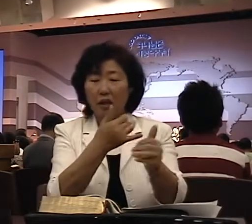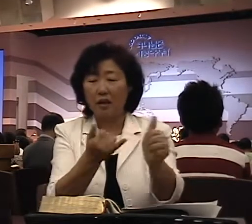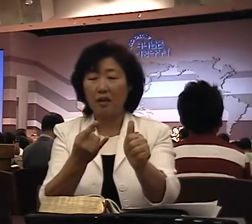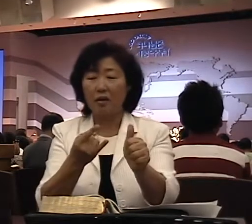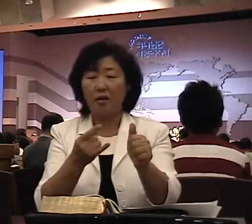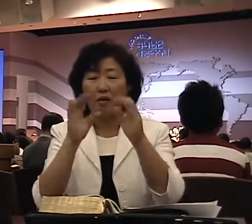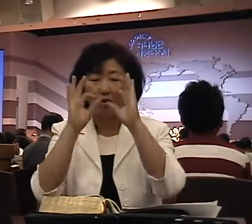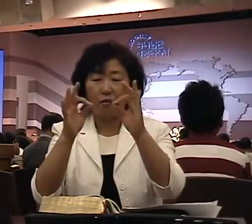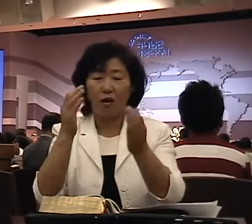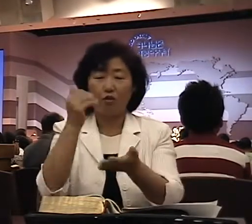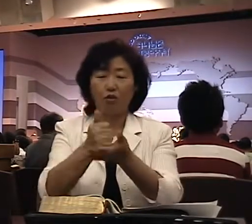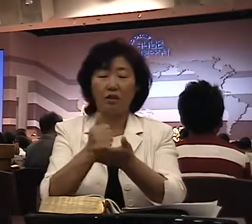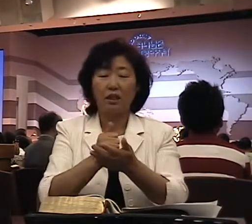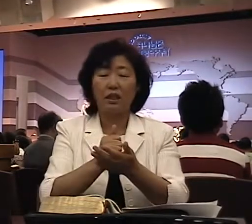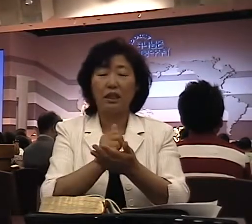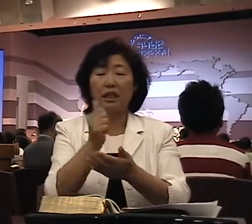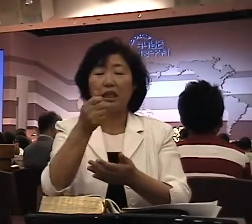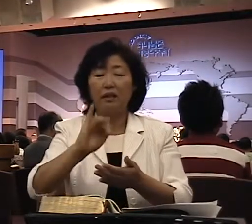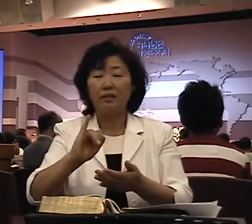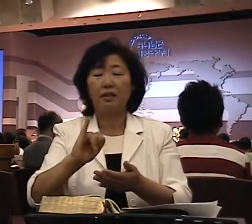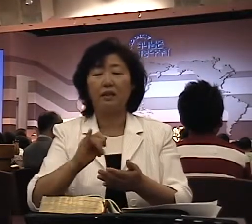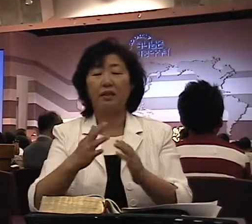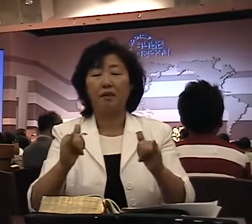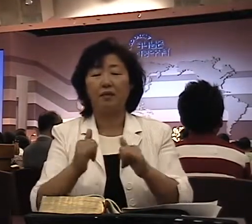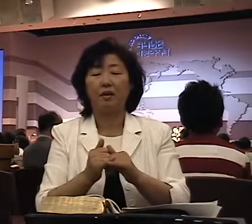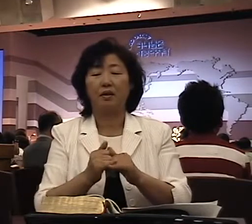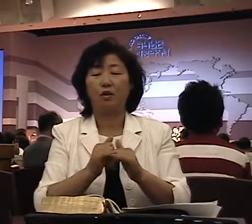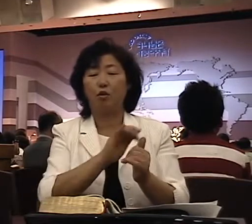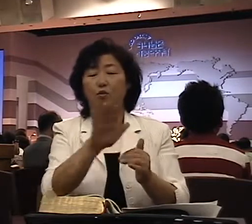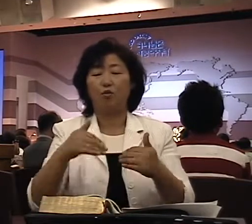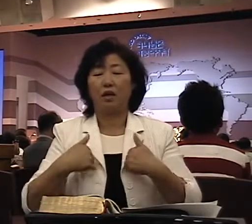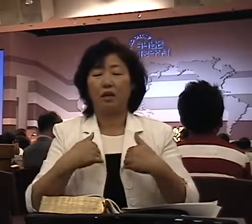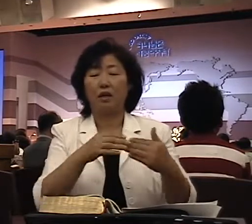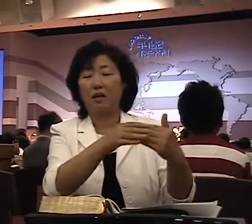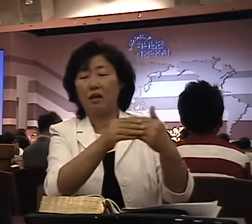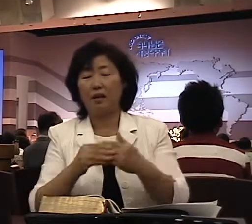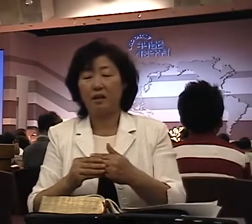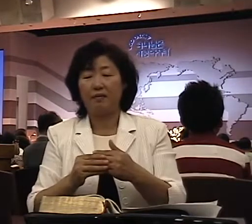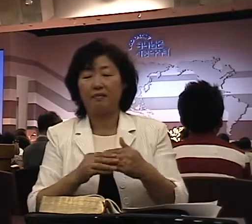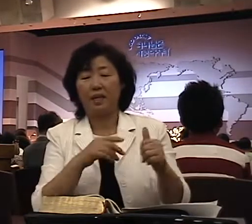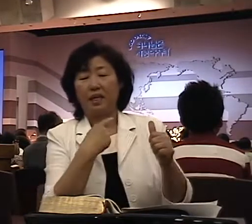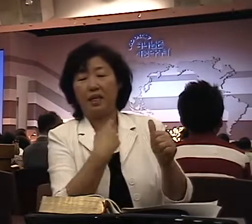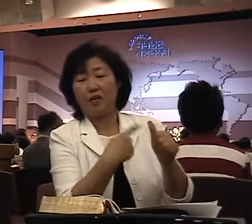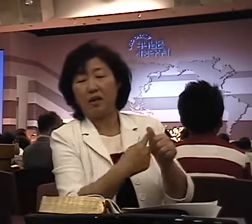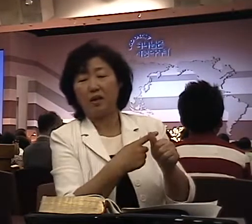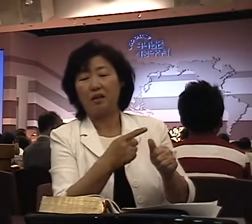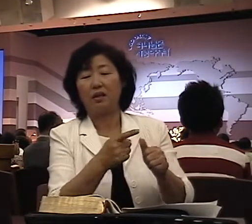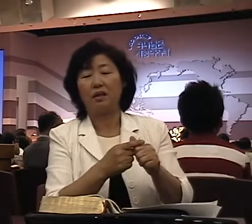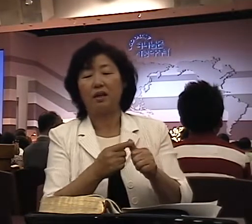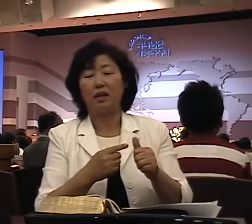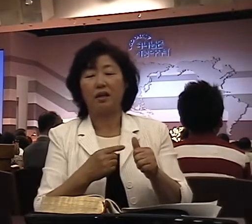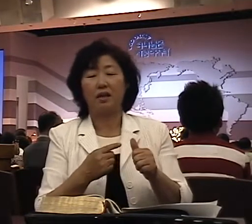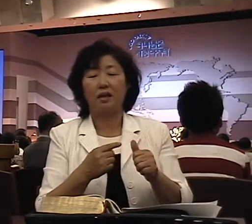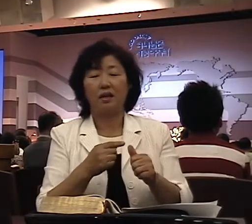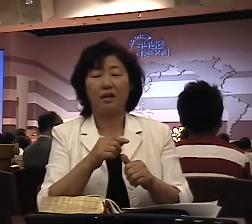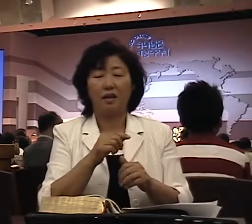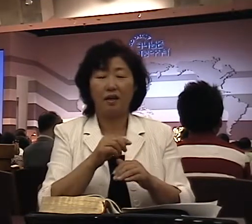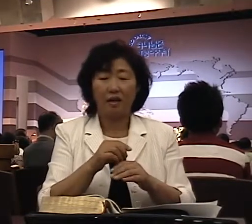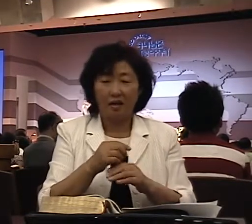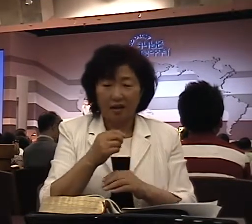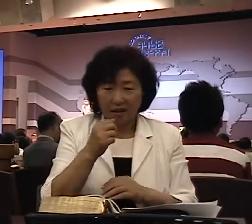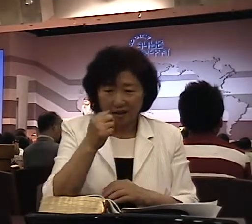이르되 보라, 주인이 히브리 사람을 우리에게 데려다가 우리를 희롱하게 하더라. 그가 나를 격간 보자